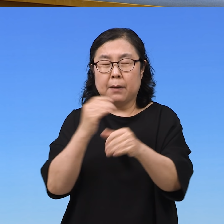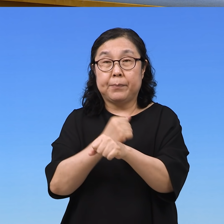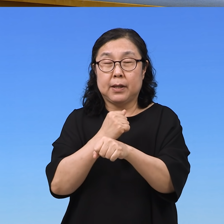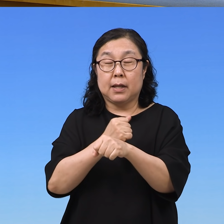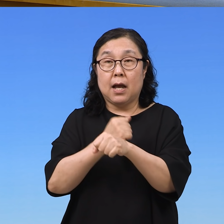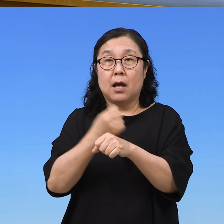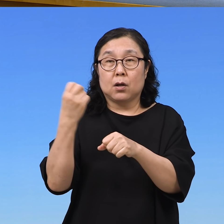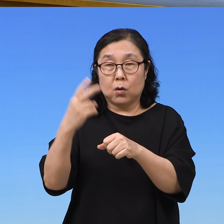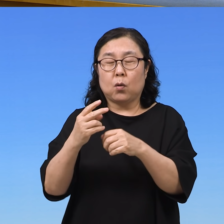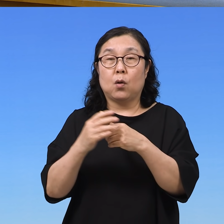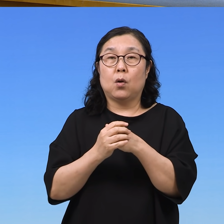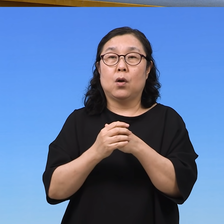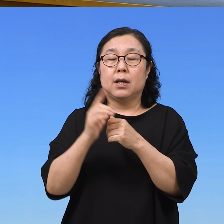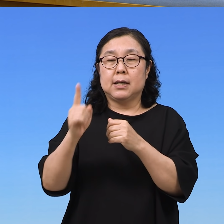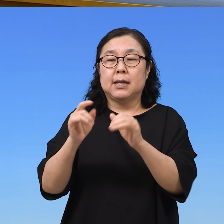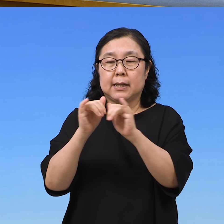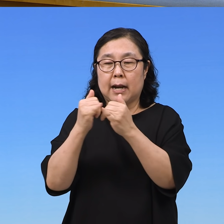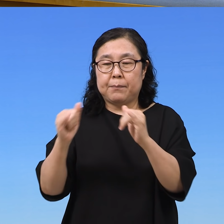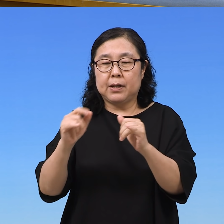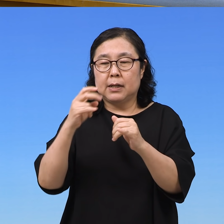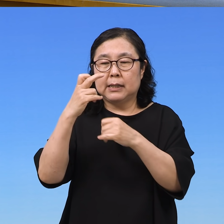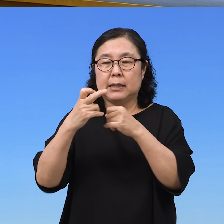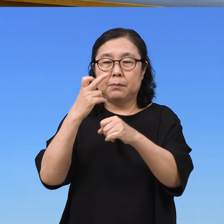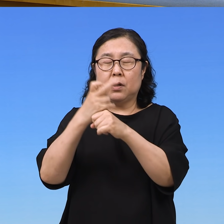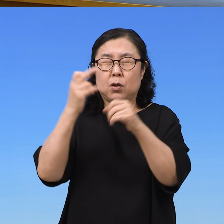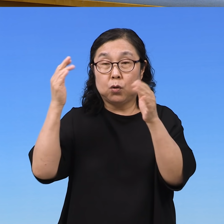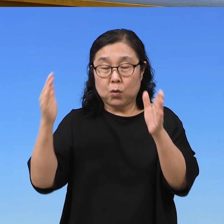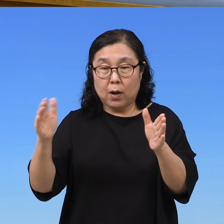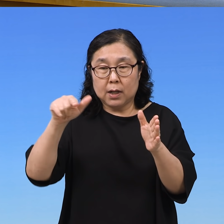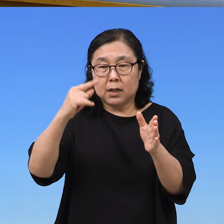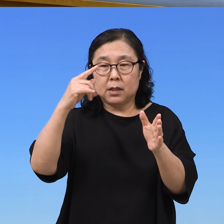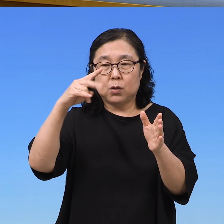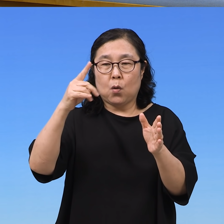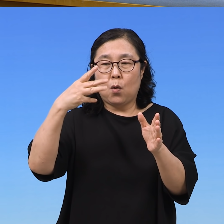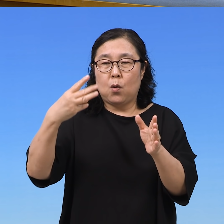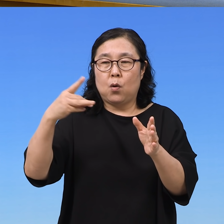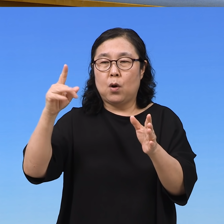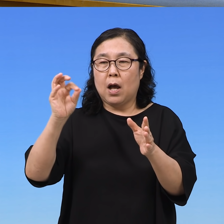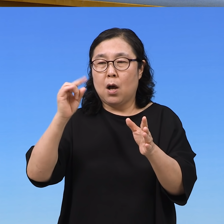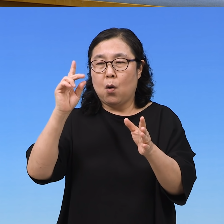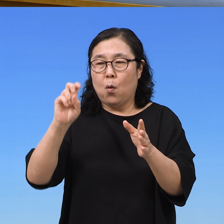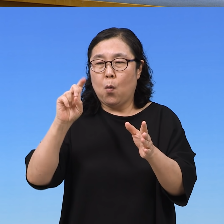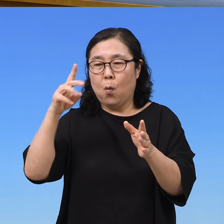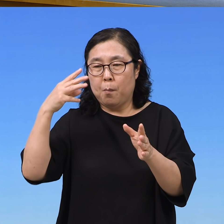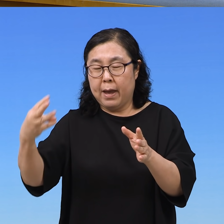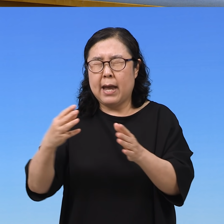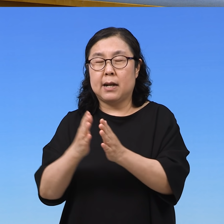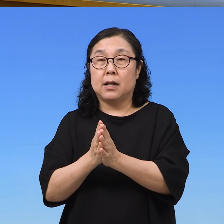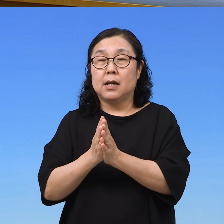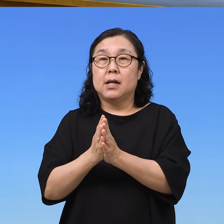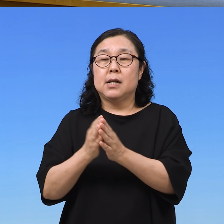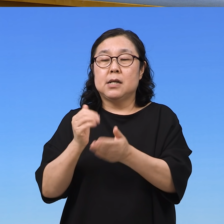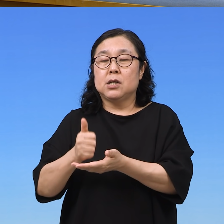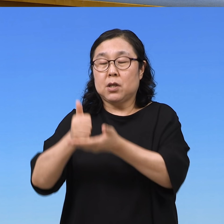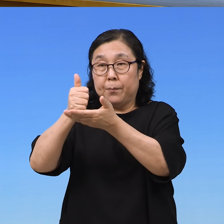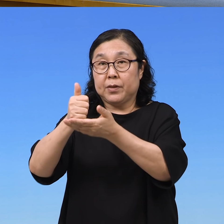걸로 시작합니다. 그리고 4절, 이들이 12년 동안 그돌라오메를 섬기다가 제13년에 이번에 또